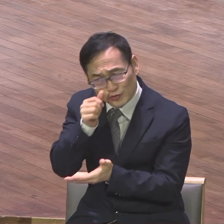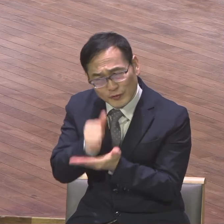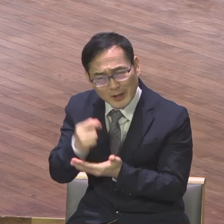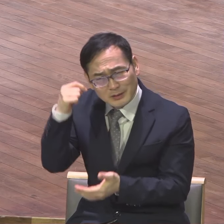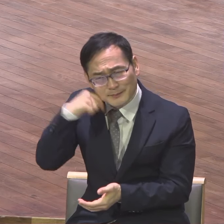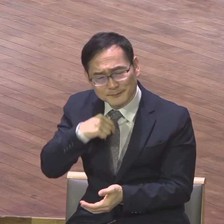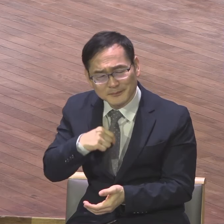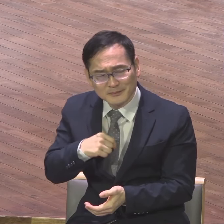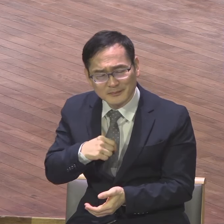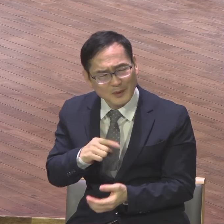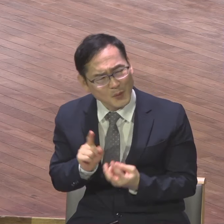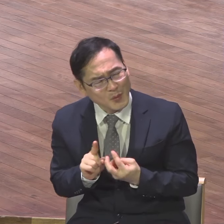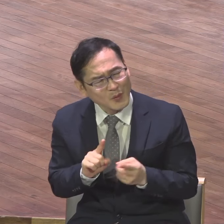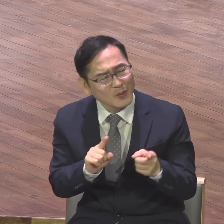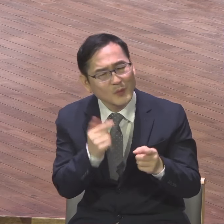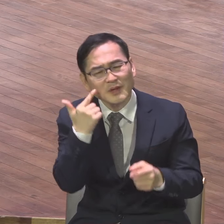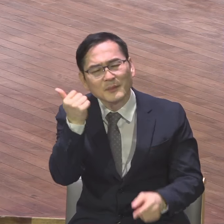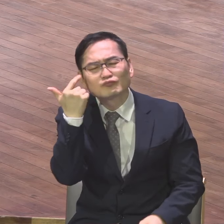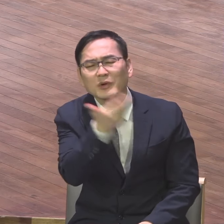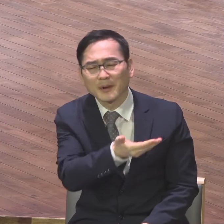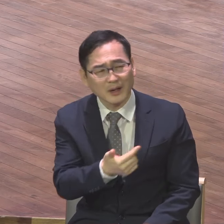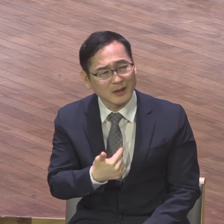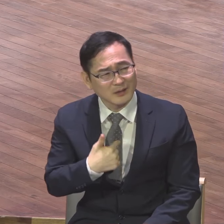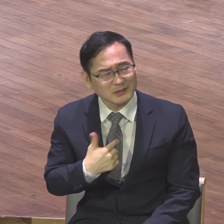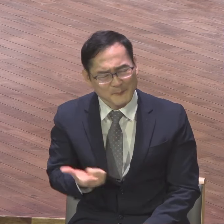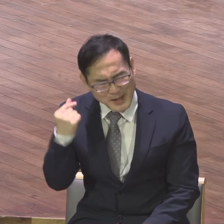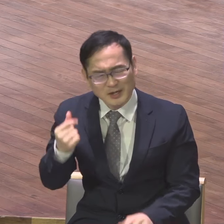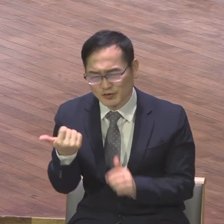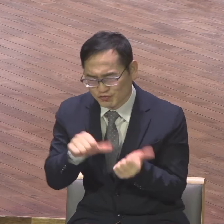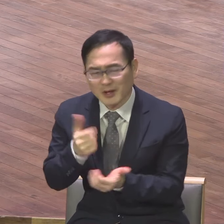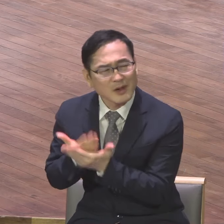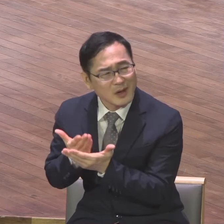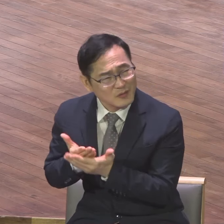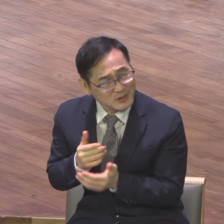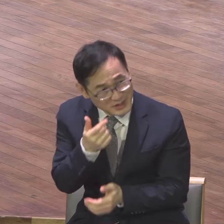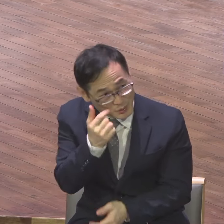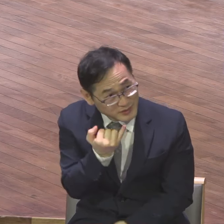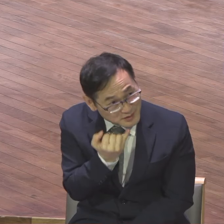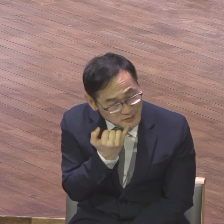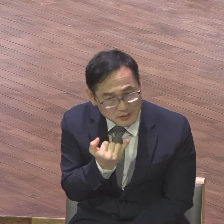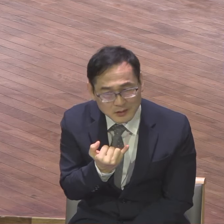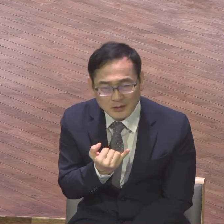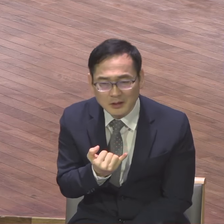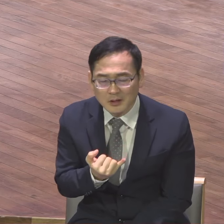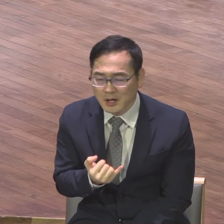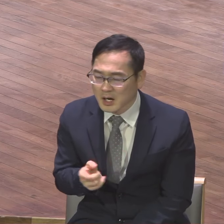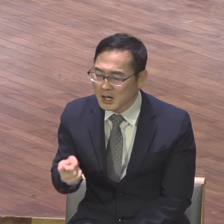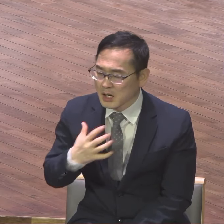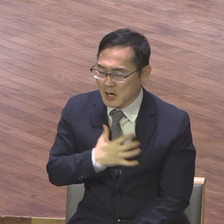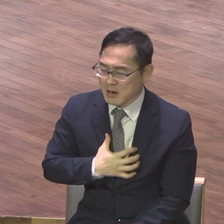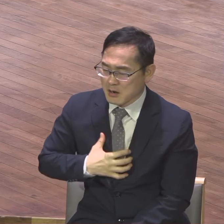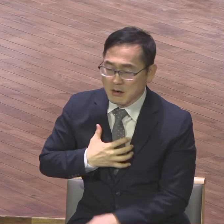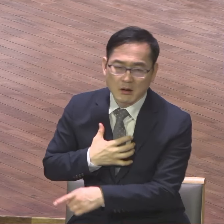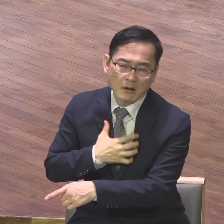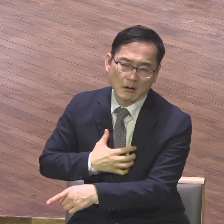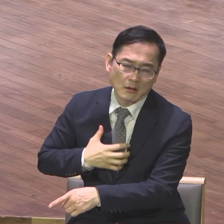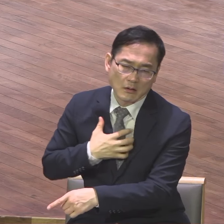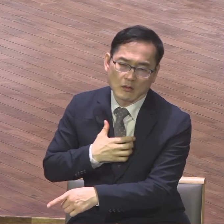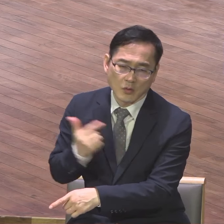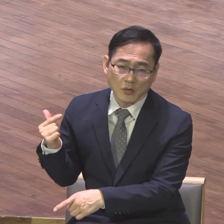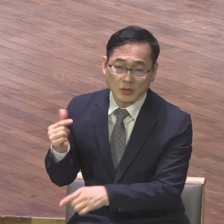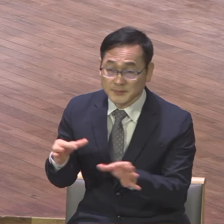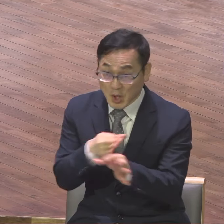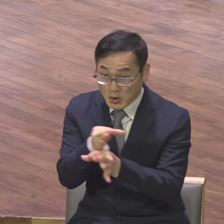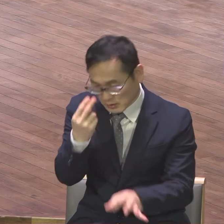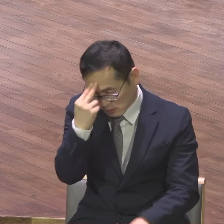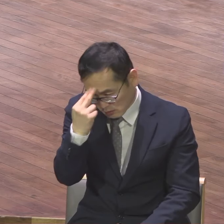질문할 정도로 아픈 분. 지금 사람들은 말 안 하지만은 이렇게 치열한 경쟁